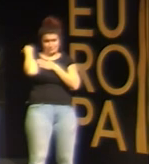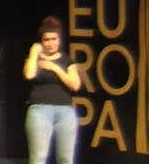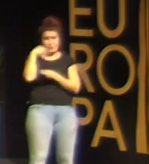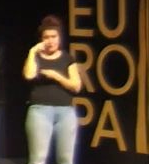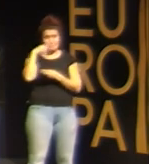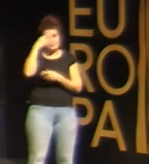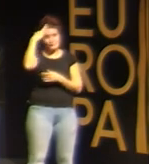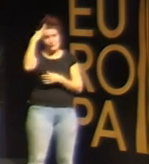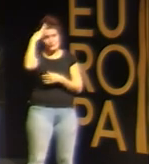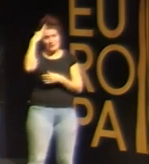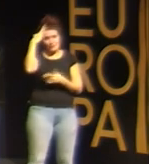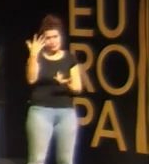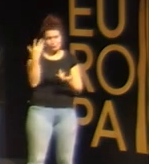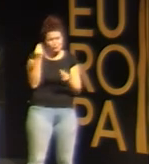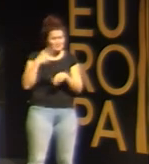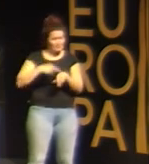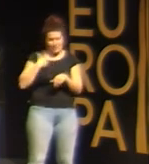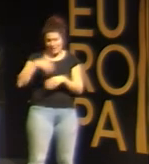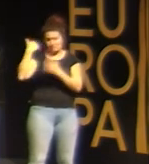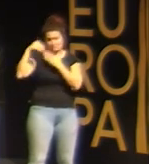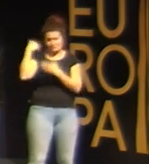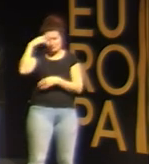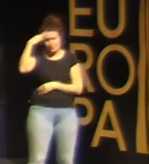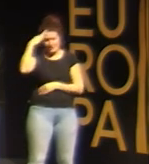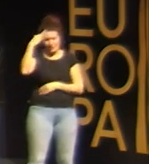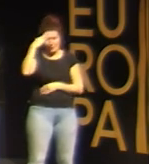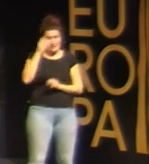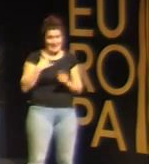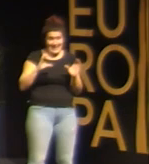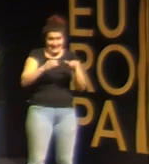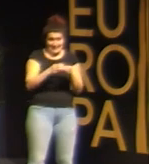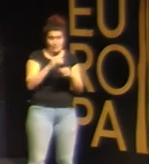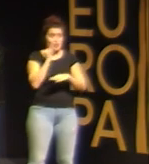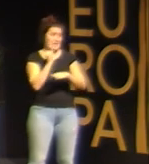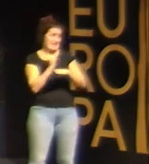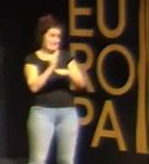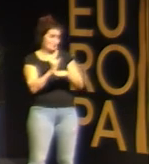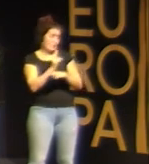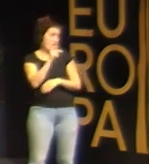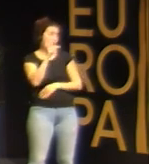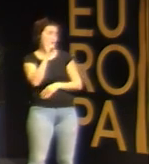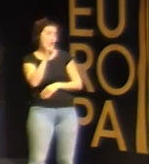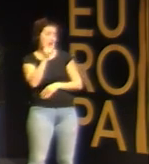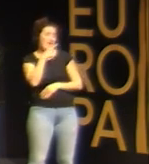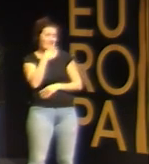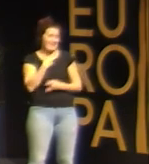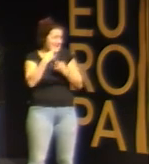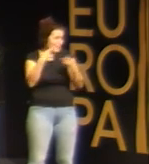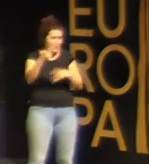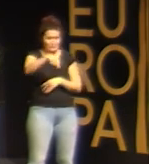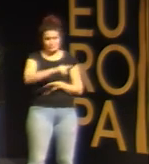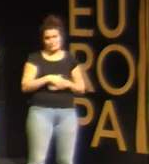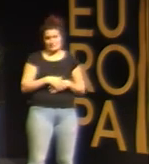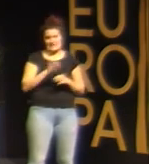mucho tiempo mucho tiempo que el equipo de la ikastola olabide ha conseguido que me enamore de vosotros y mirad que a veces